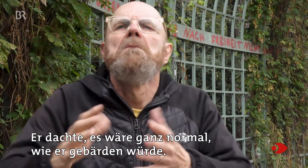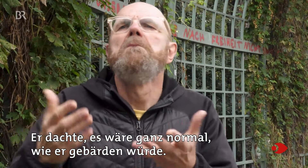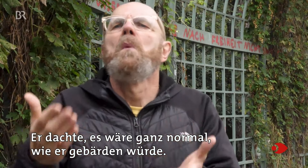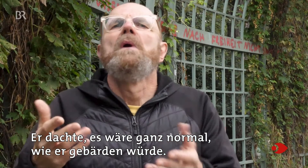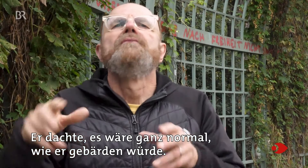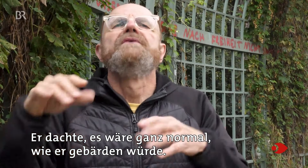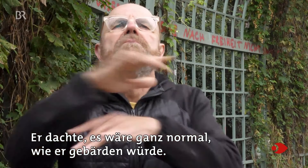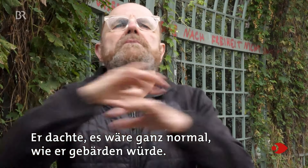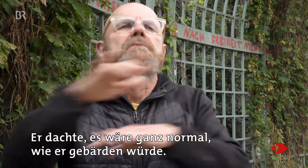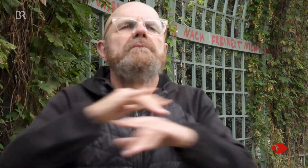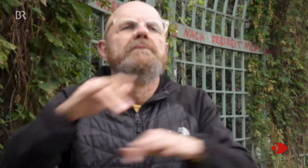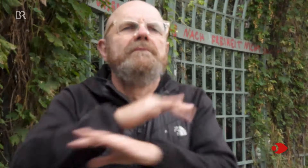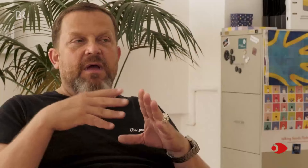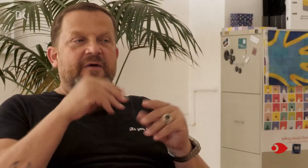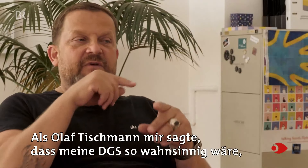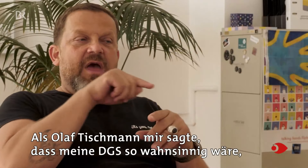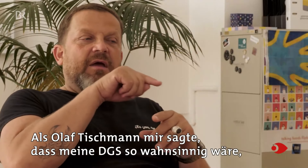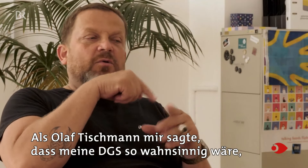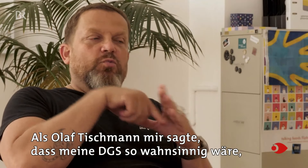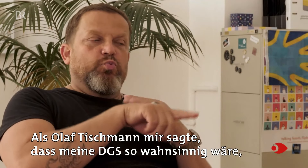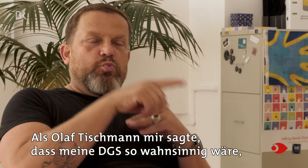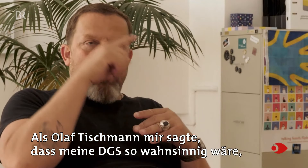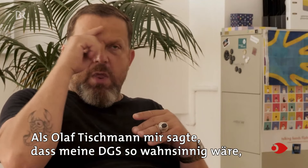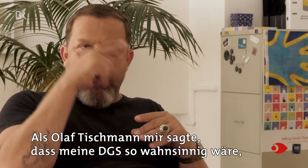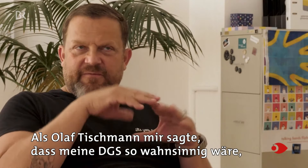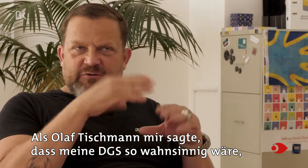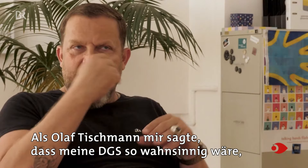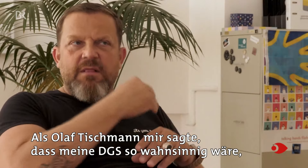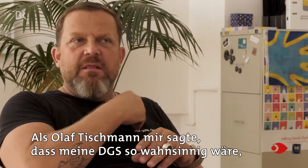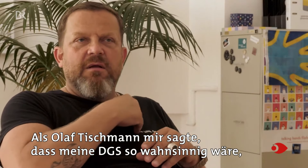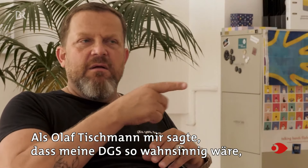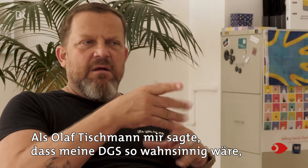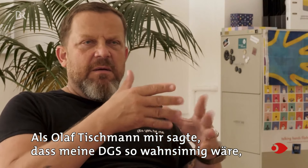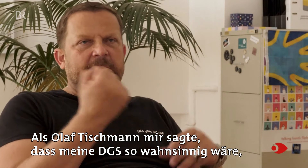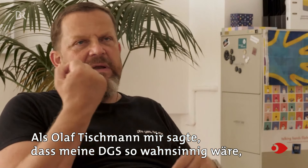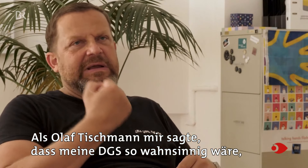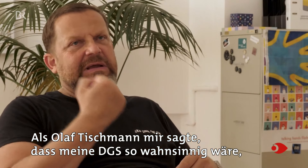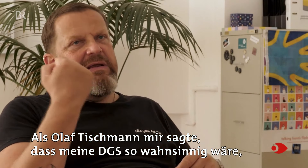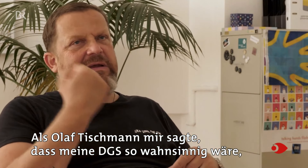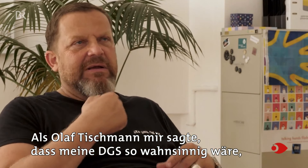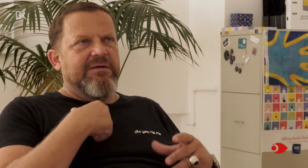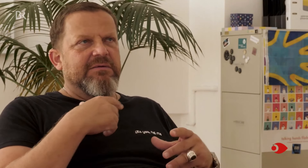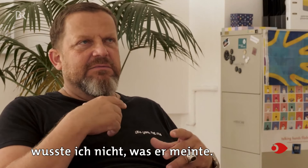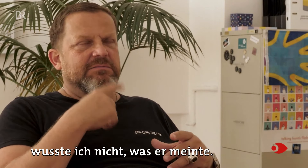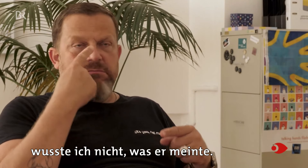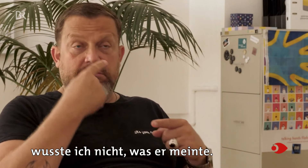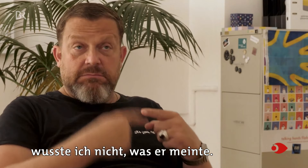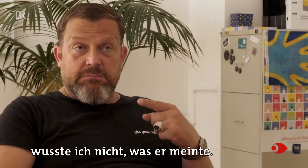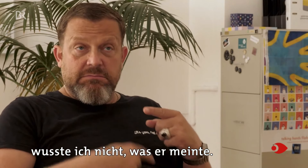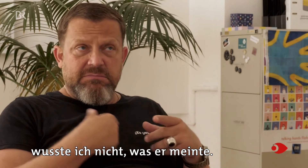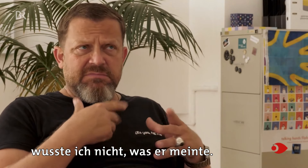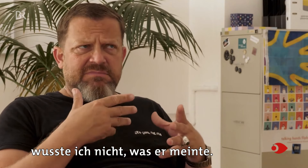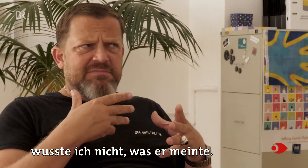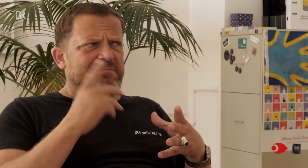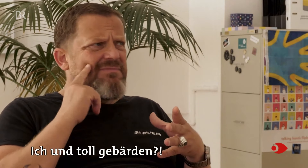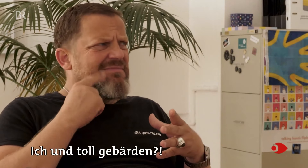würde. Als Olaf Tischmann mir sagte, dass meine DGS so wahnsinnig wäre, wusste ich nicht, was er meinte. Ich und